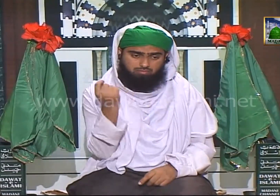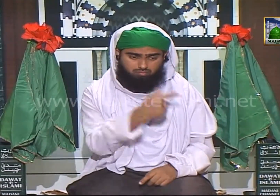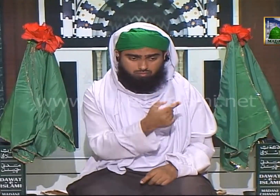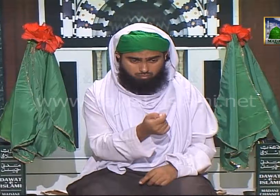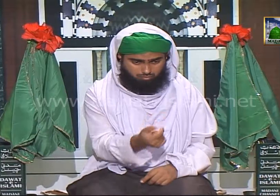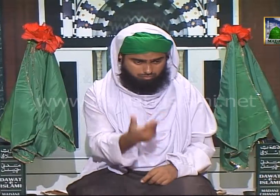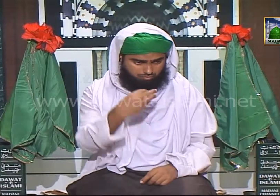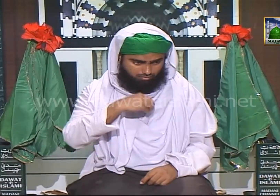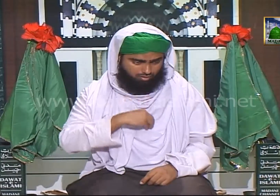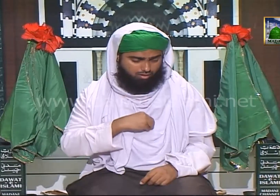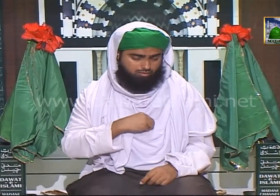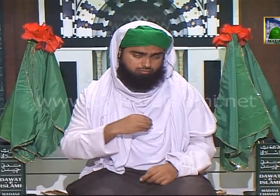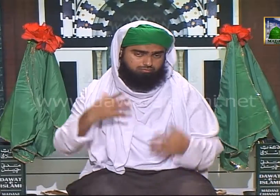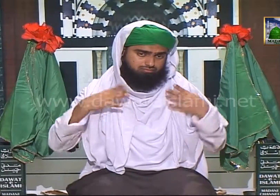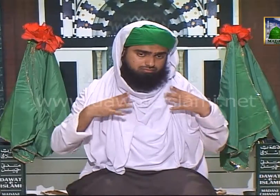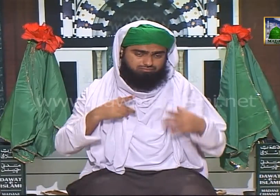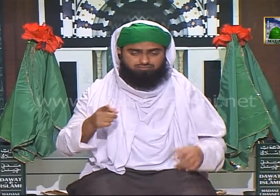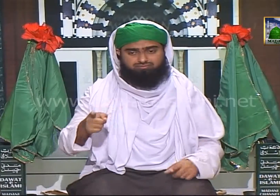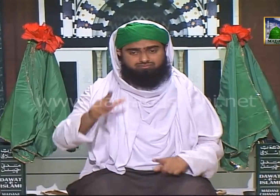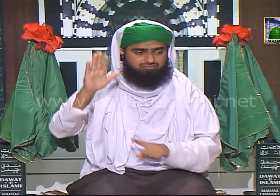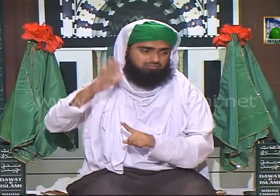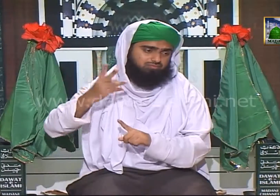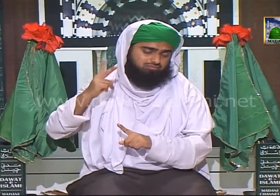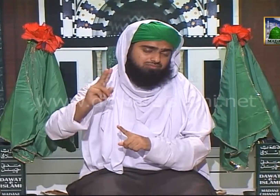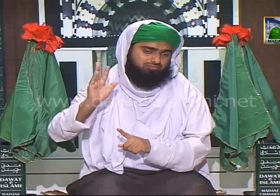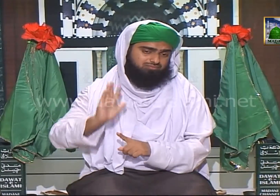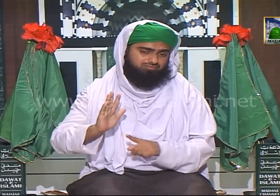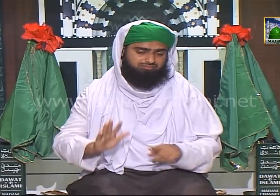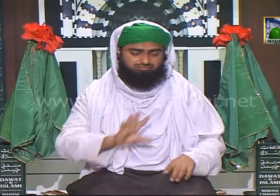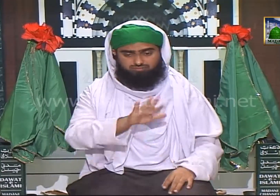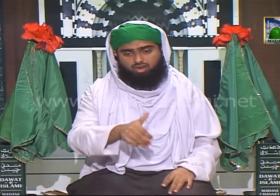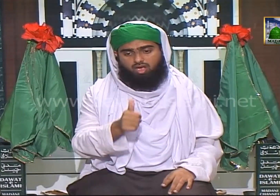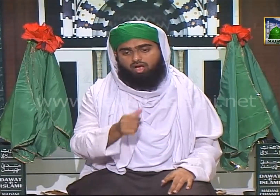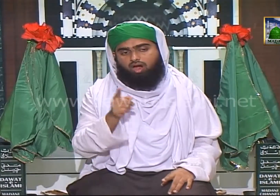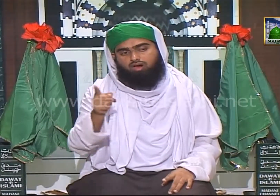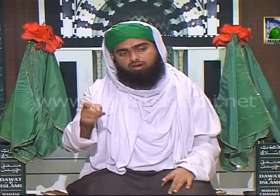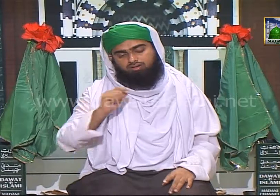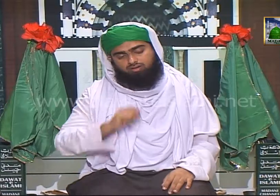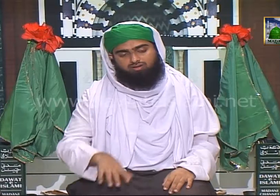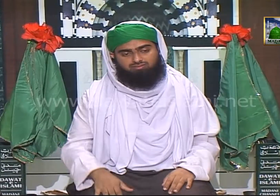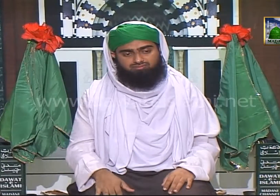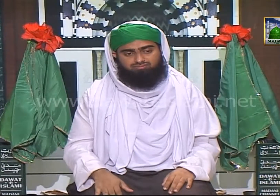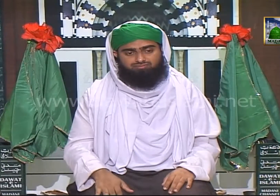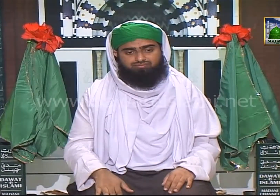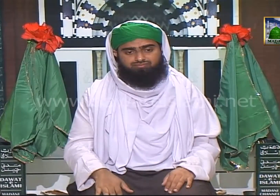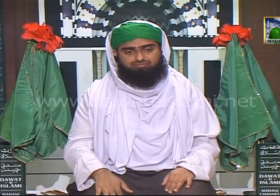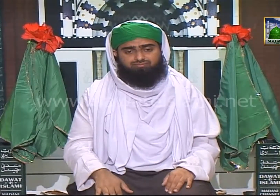ہوتی ہے. تو میں ان لوگوں کی اس لیے مطلب ذرا طرفداری کرتا رہتا ہوں کہ اکثر لوگوں کے ذہن